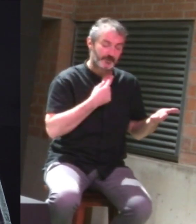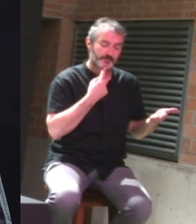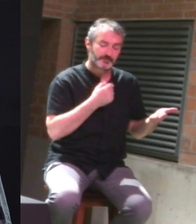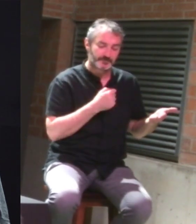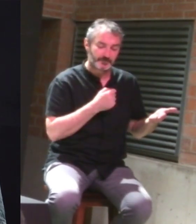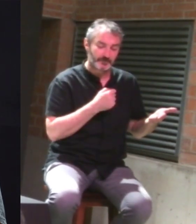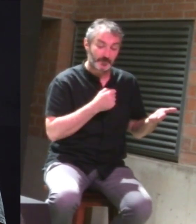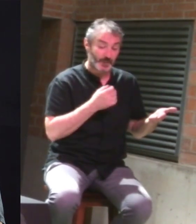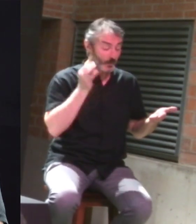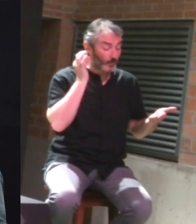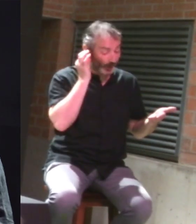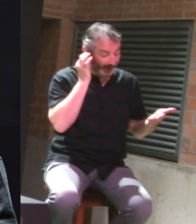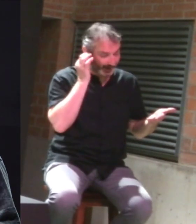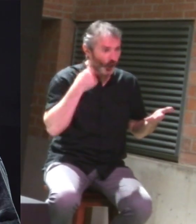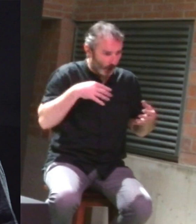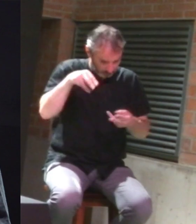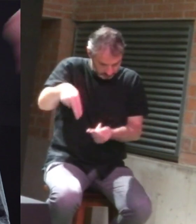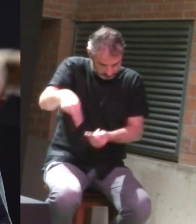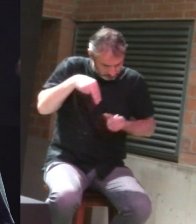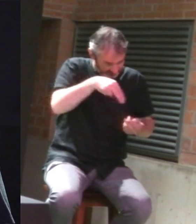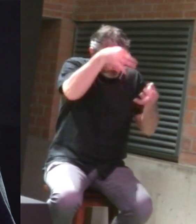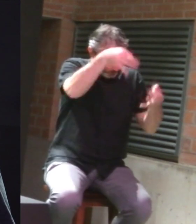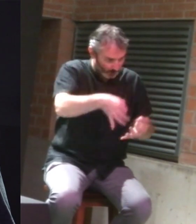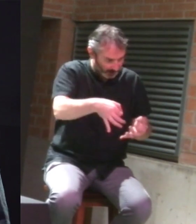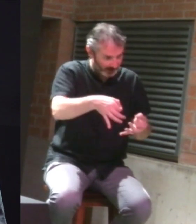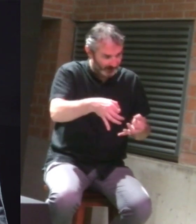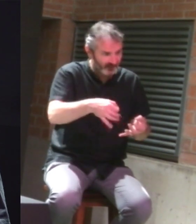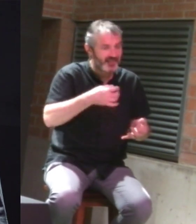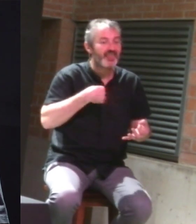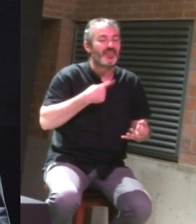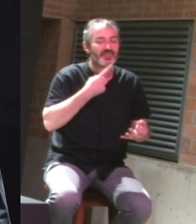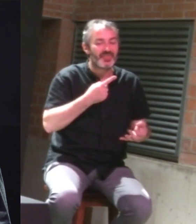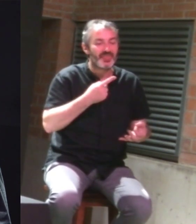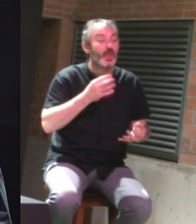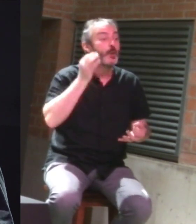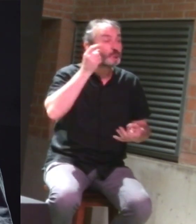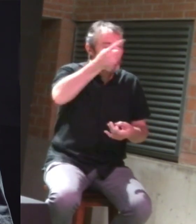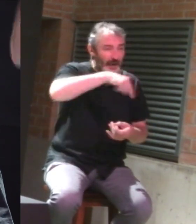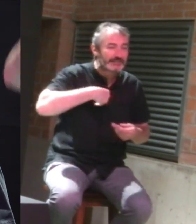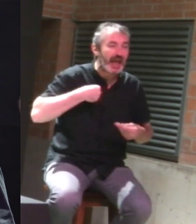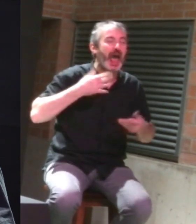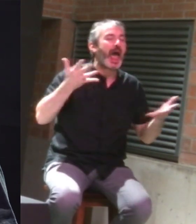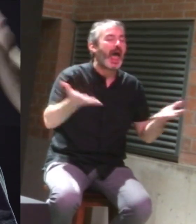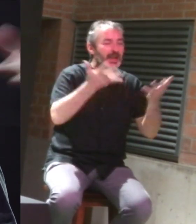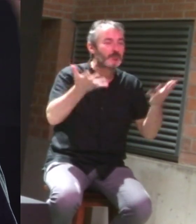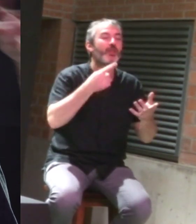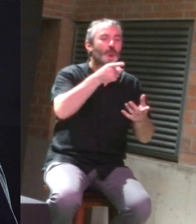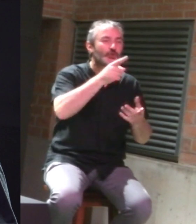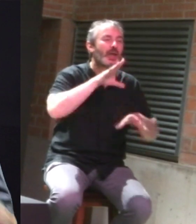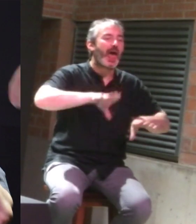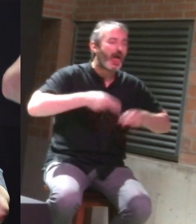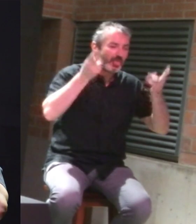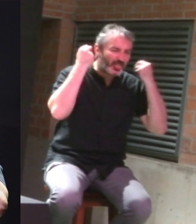1880, excita, leo literal, excita a la mujer para que no se preste al juego de la